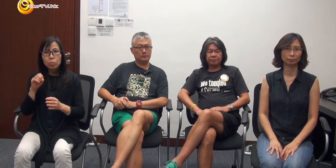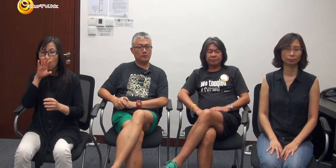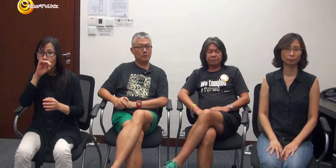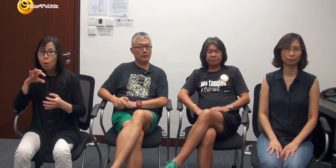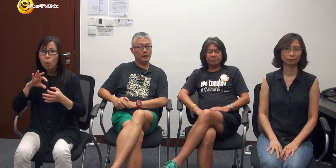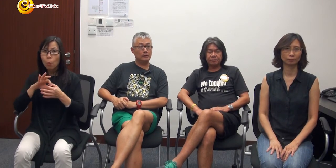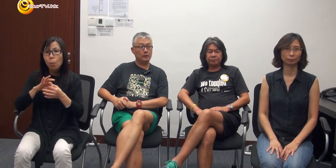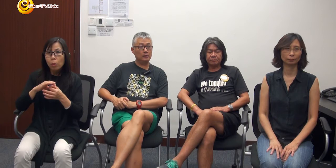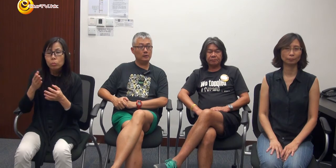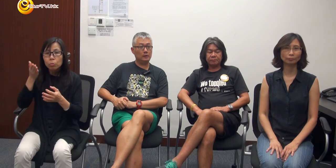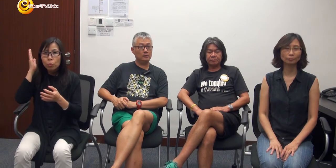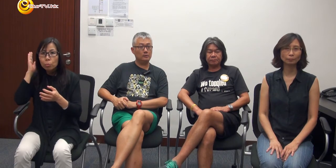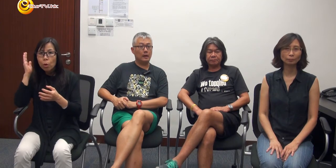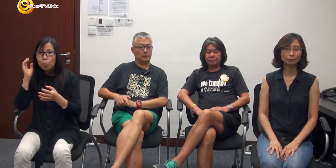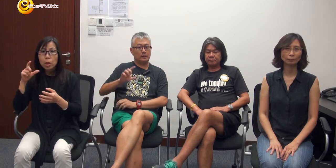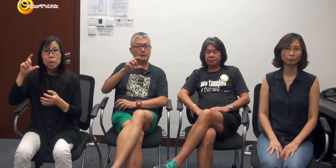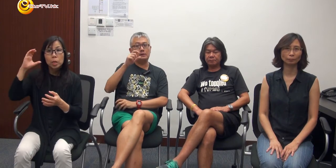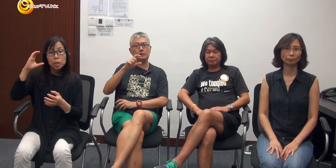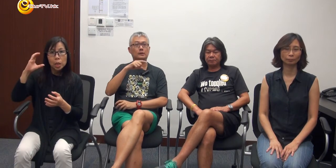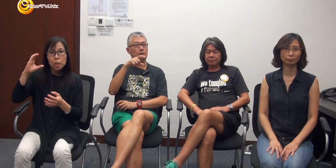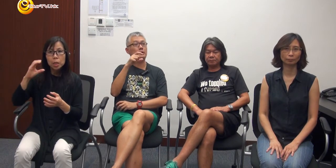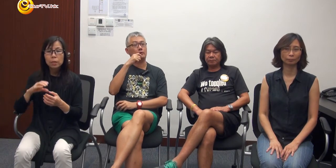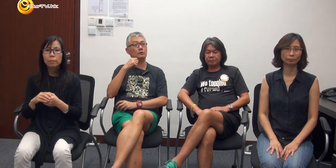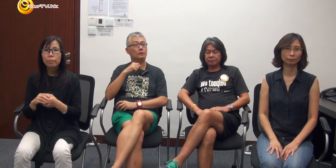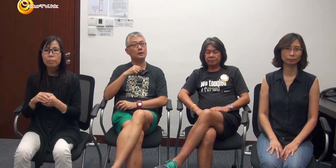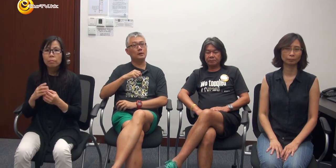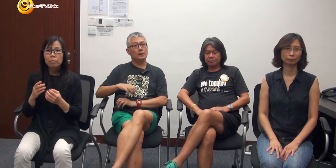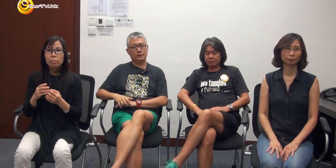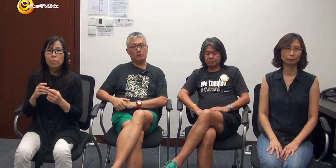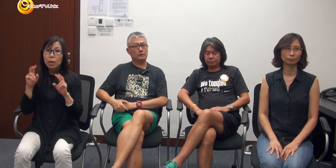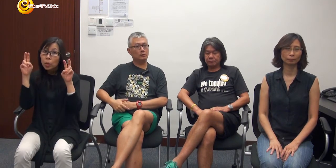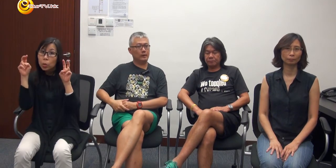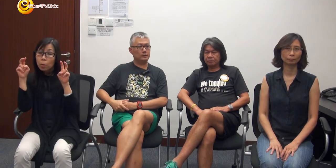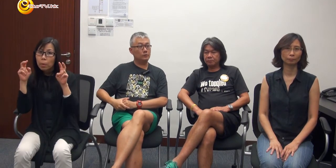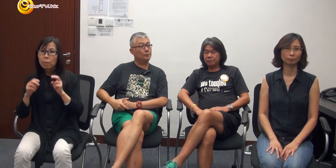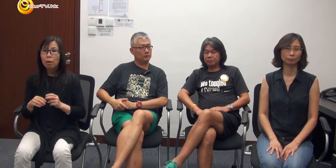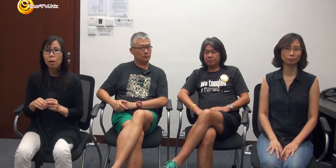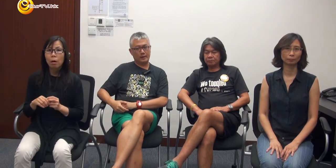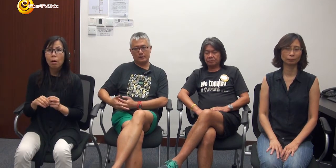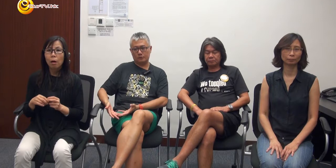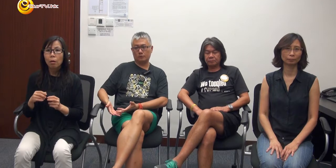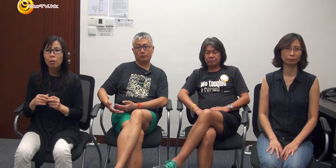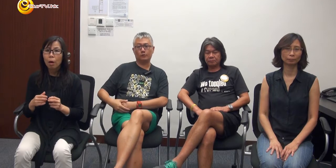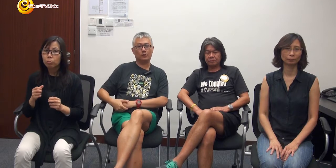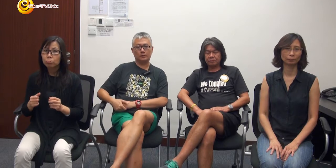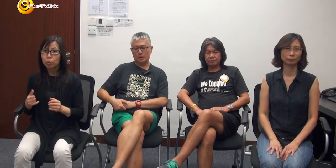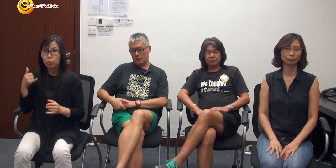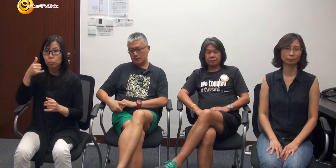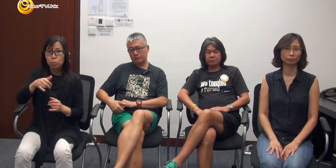相關嘅一啲議程，即係一啲議題嗰度咧，有可能都有一啲進一步行動嘅，例如衝入會場。咁所以